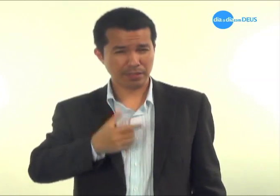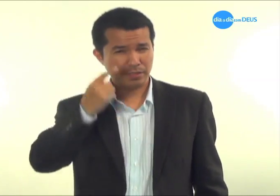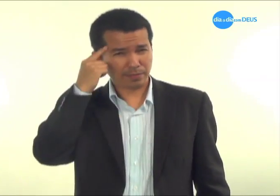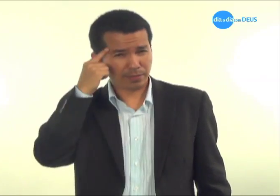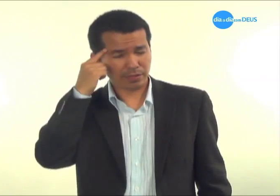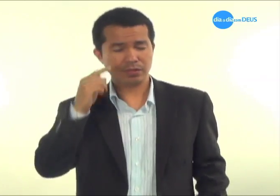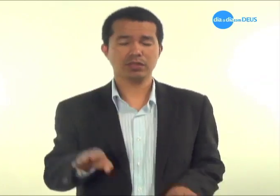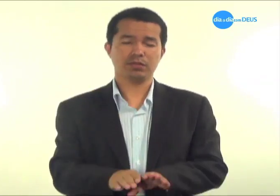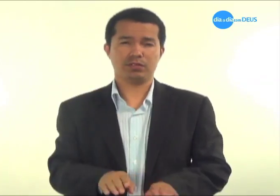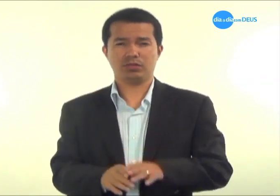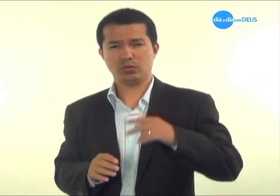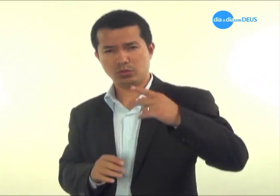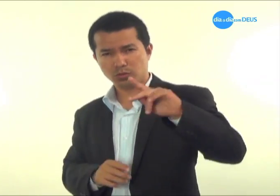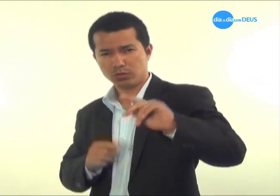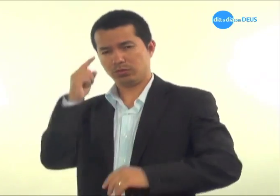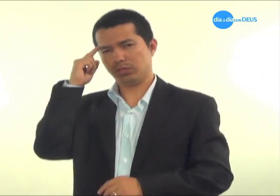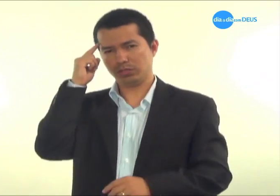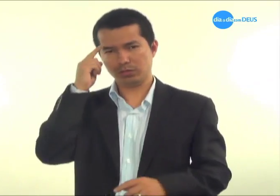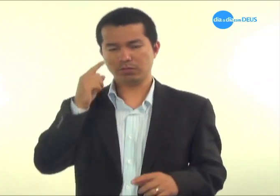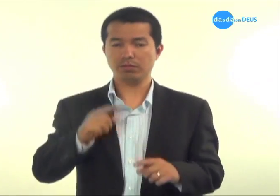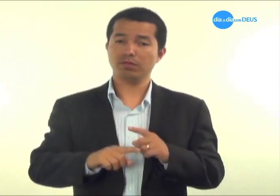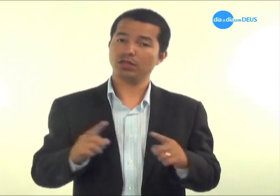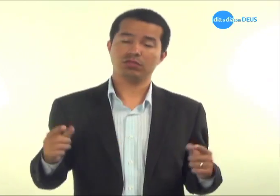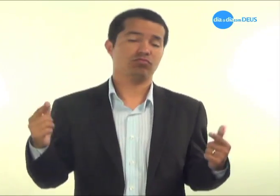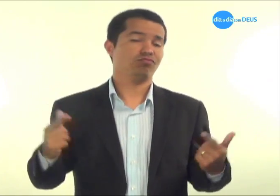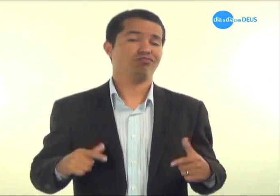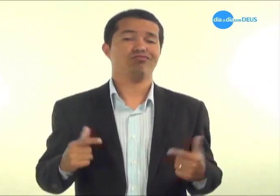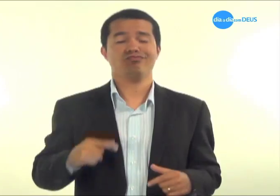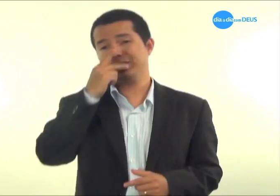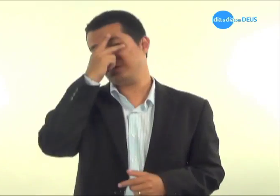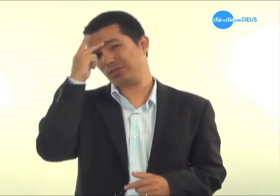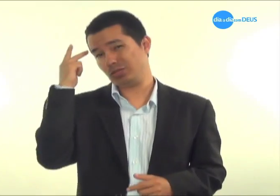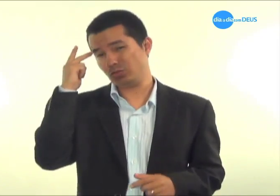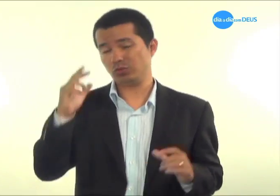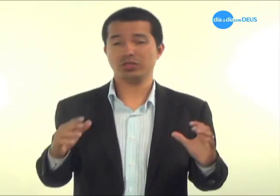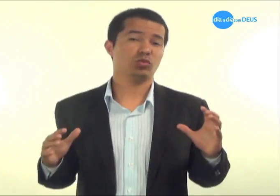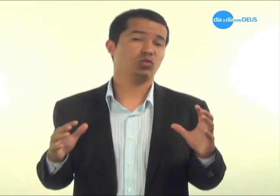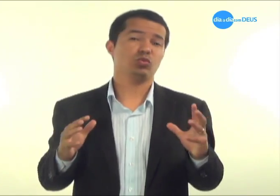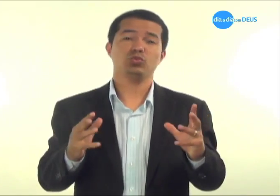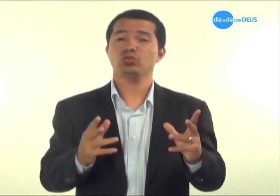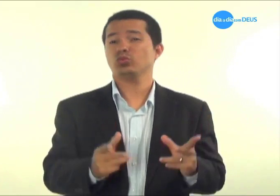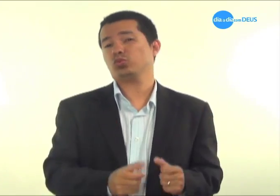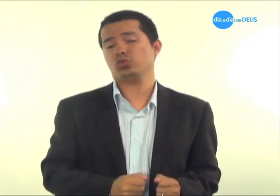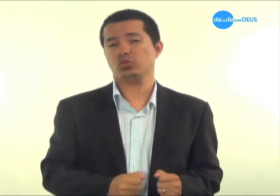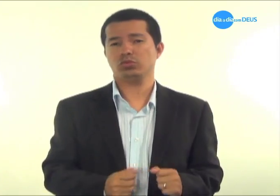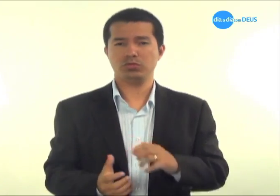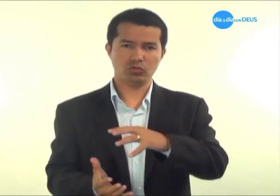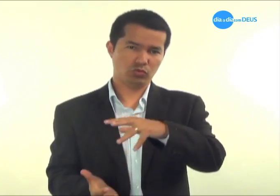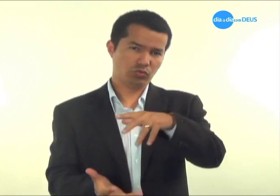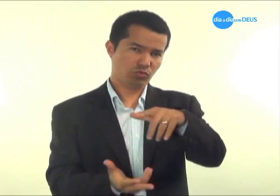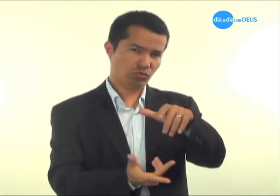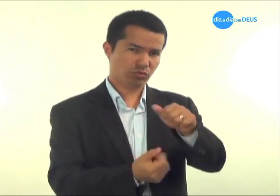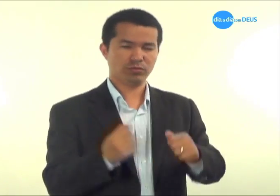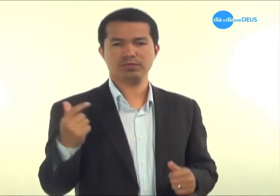pensamentos que não são bons. E não há ninguém na face da terra que não tenha pensamentos que não